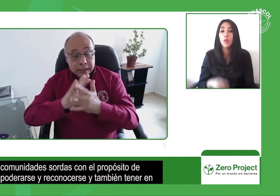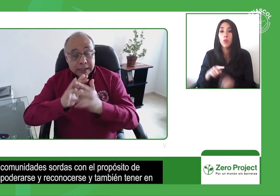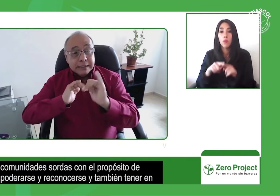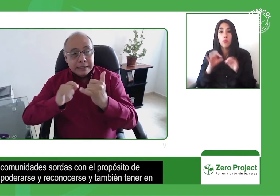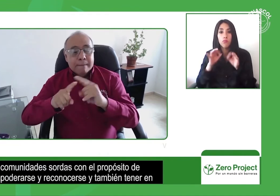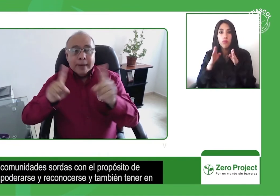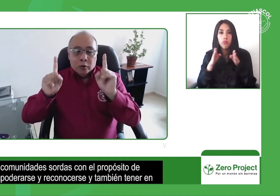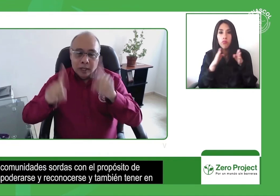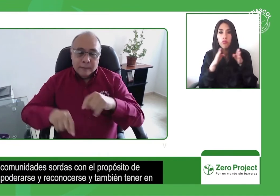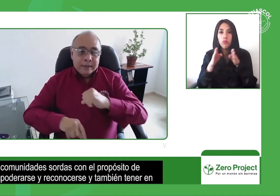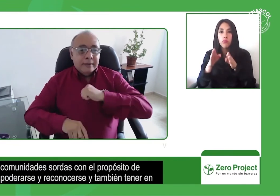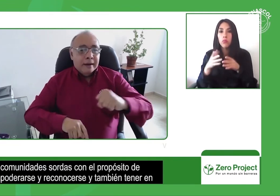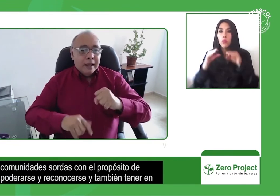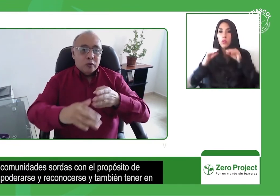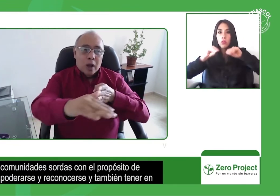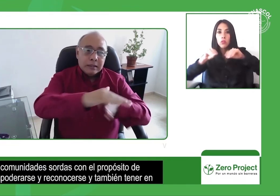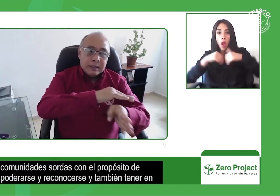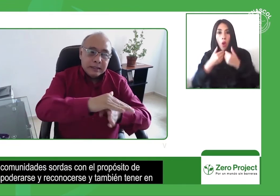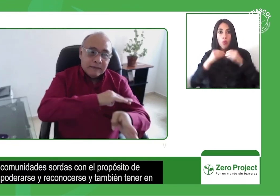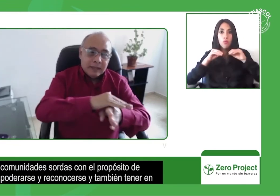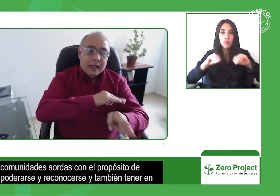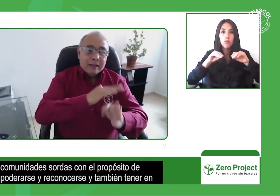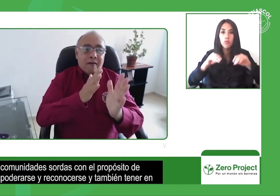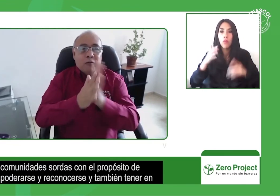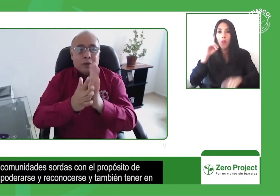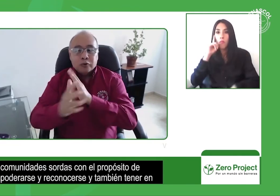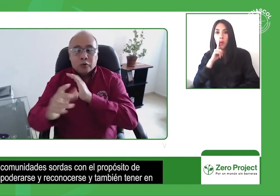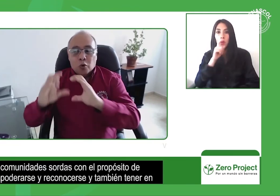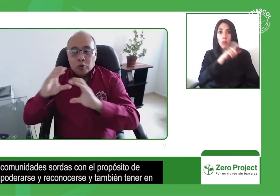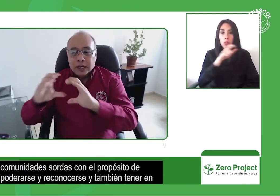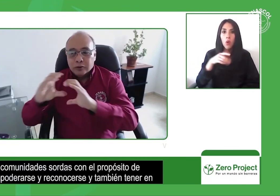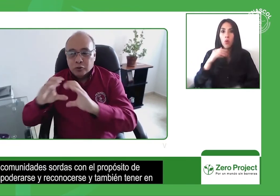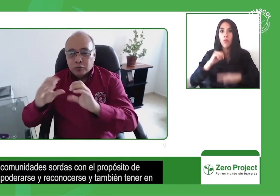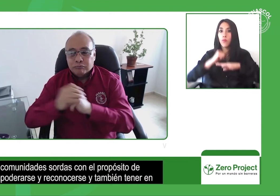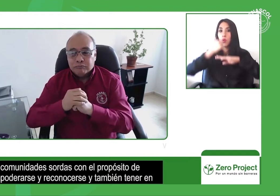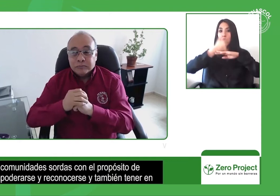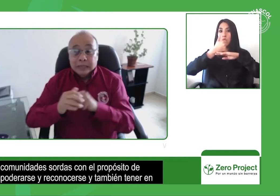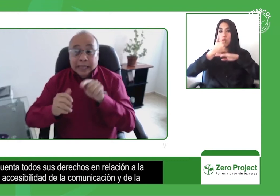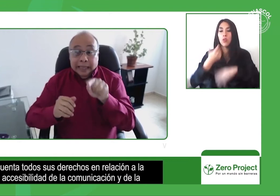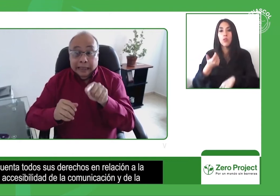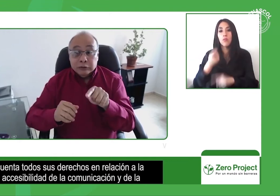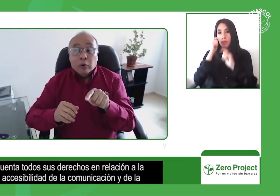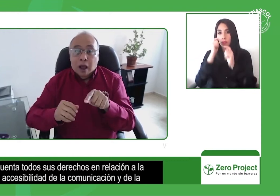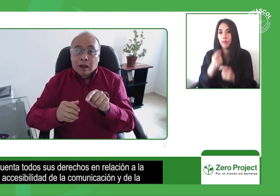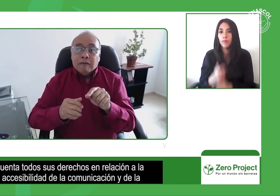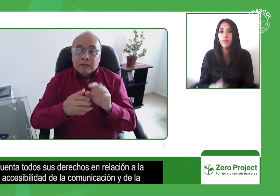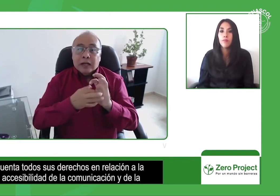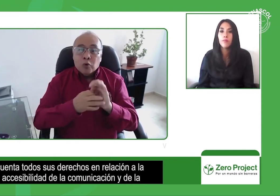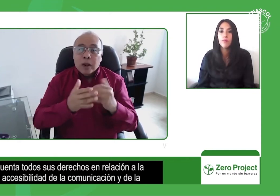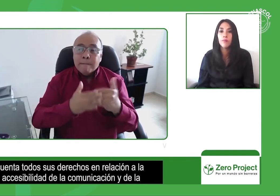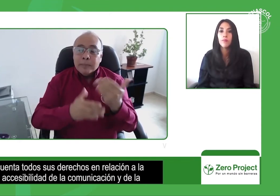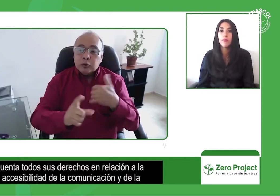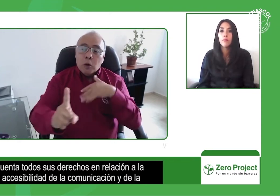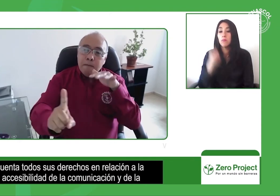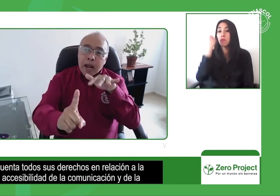comunidades sordas con el propósito de empoderarse y reconocerse, y también tener en cuenta todos sus derechos